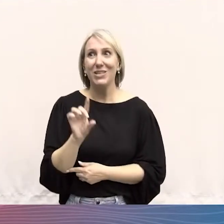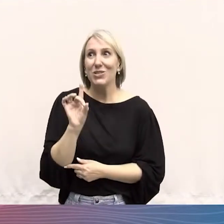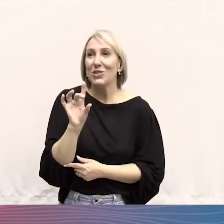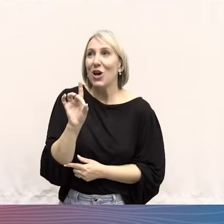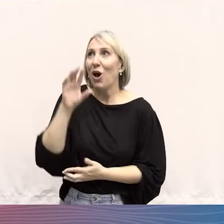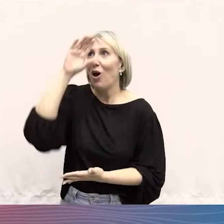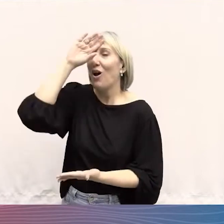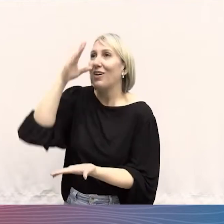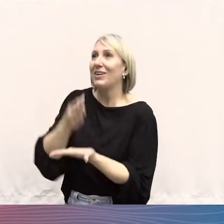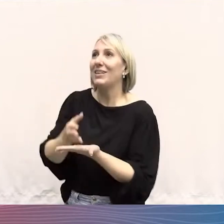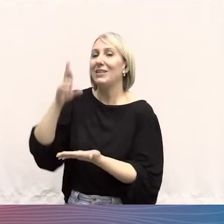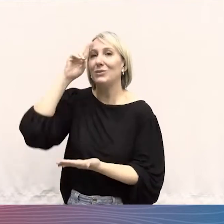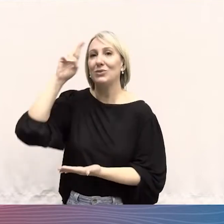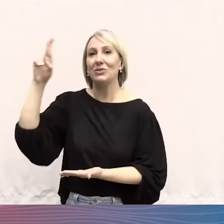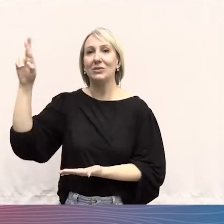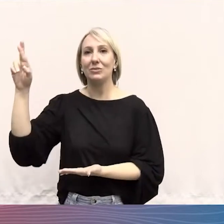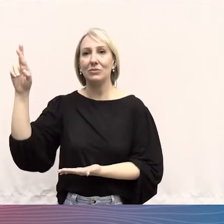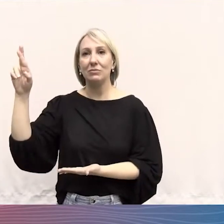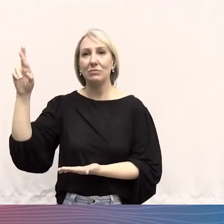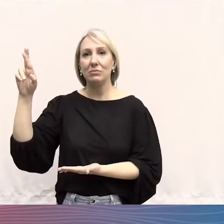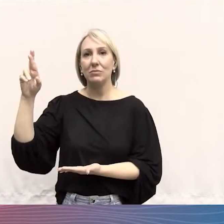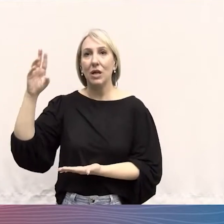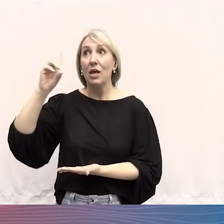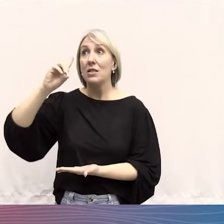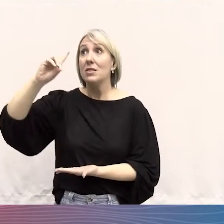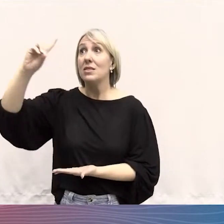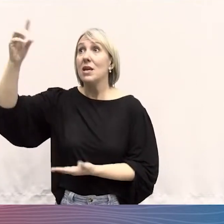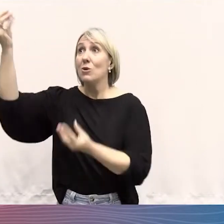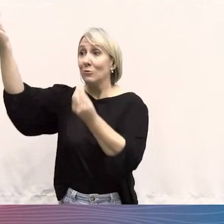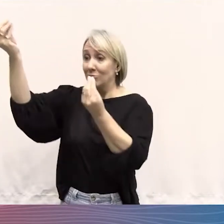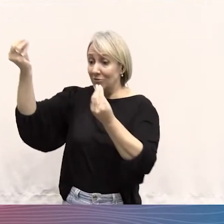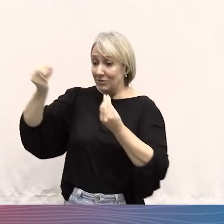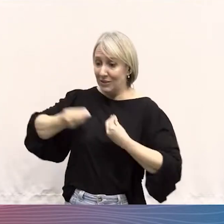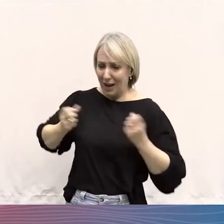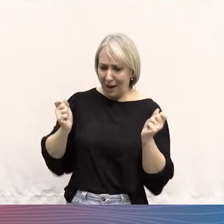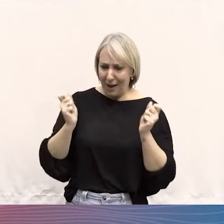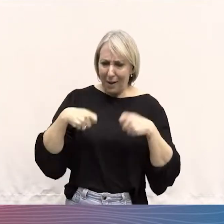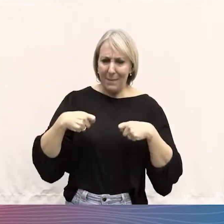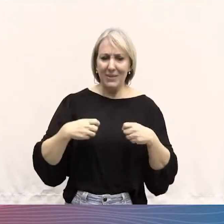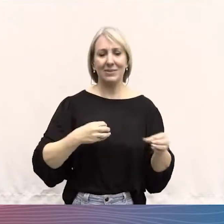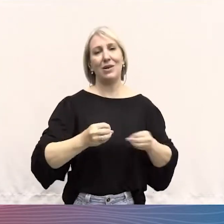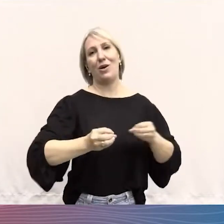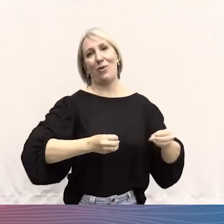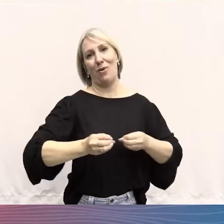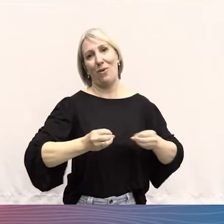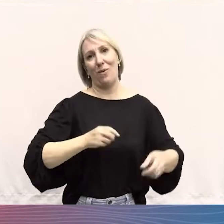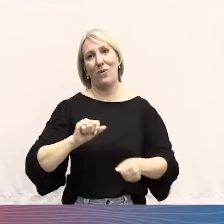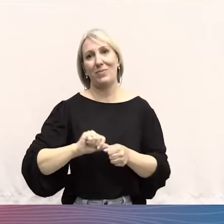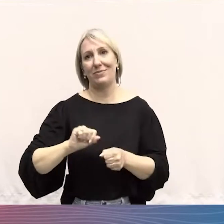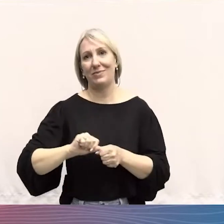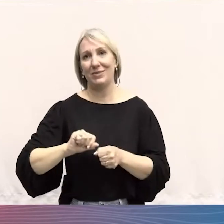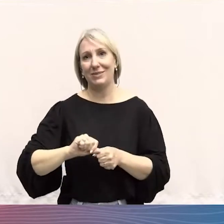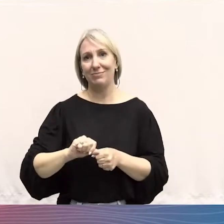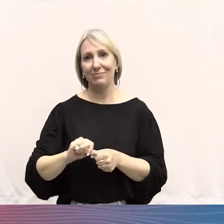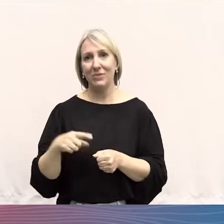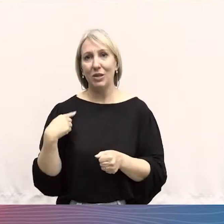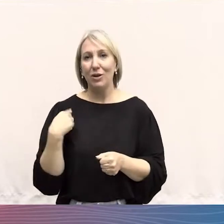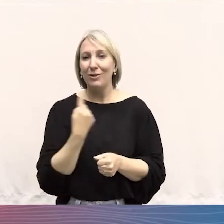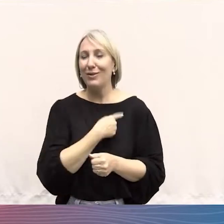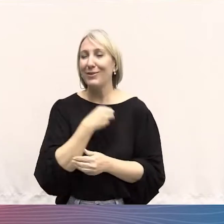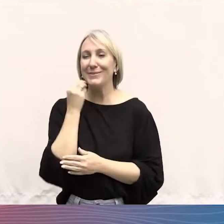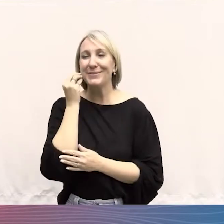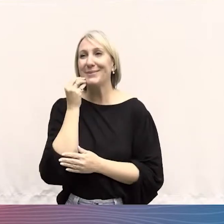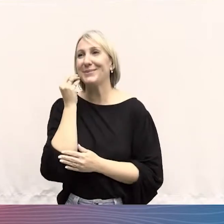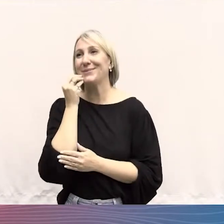Senhor, porque Ele que realiza as obras por nós. Aleluia! Nós só desfrutamos.